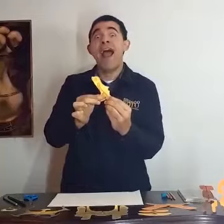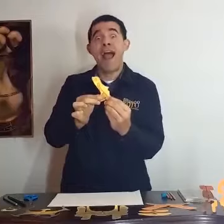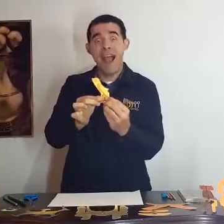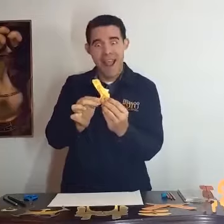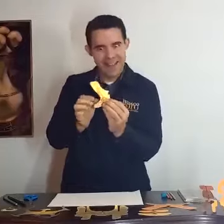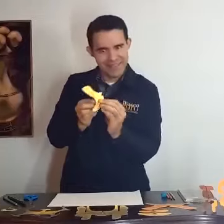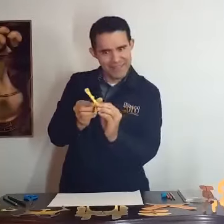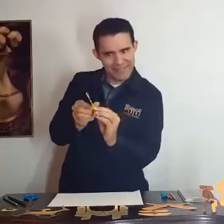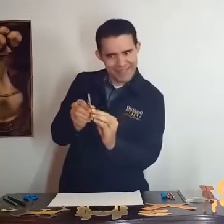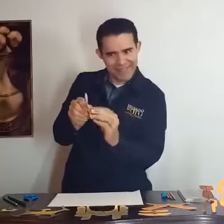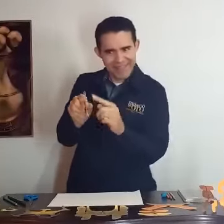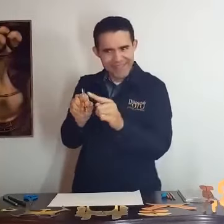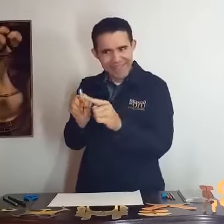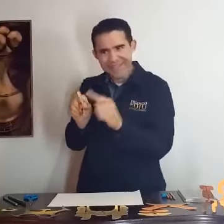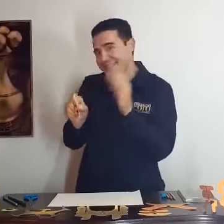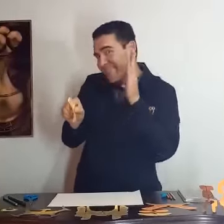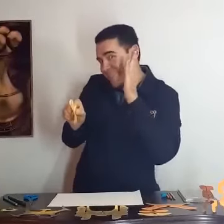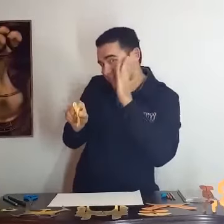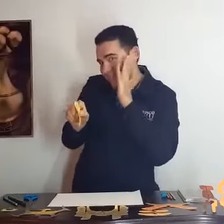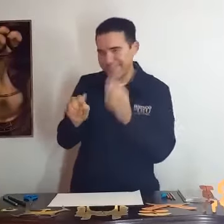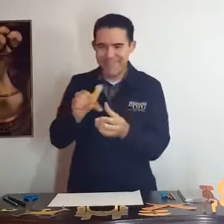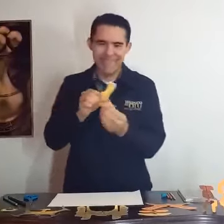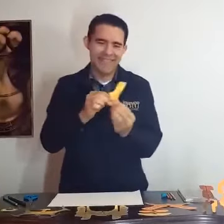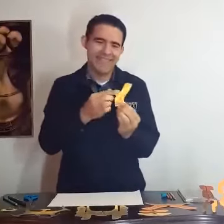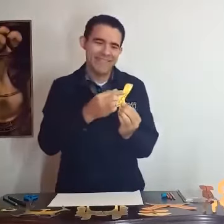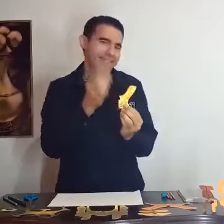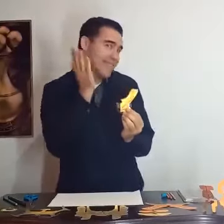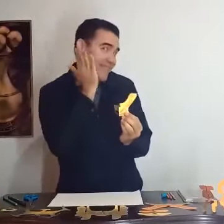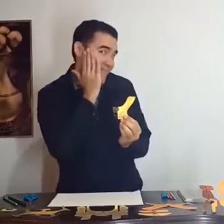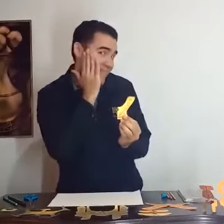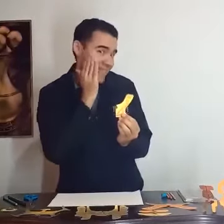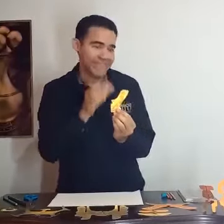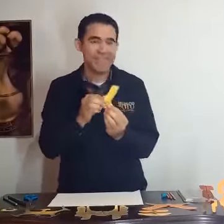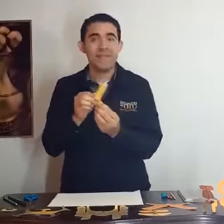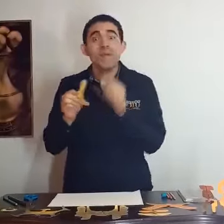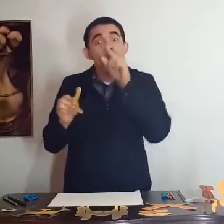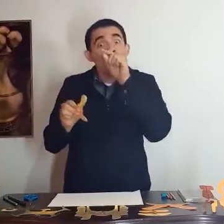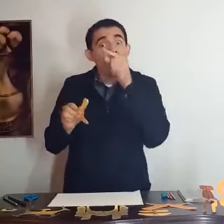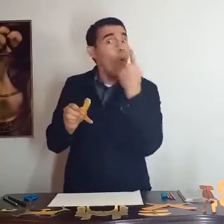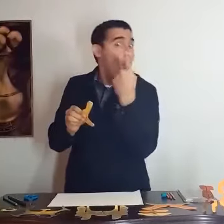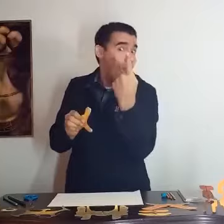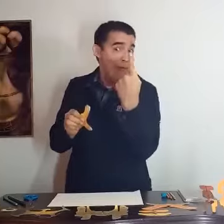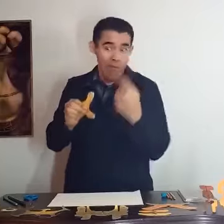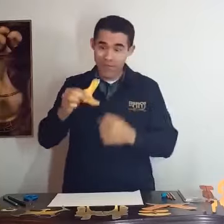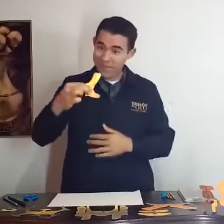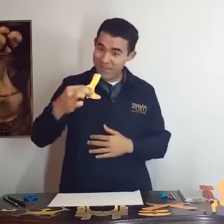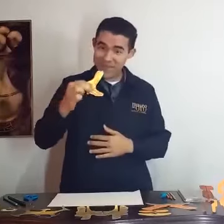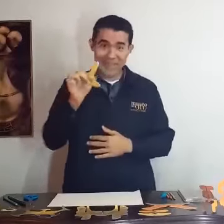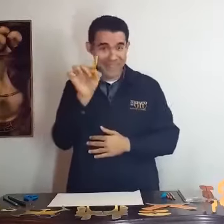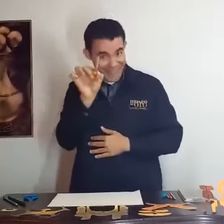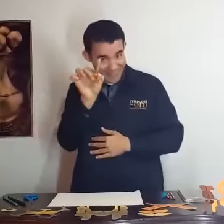¡Ah! Es una sola ave. Si la doblas, verás un lado y el otro.